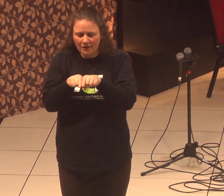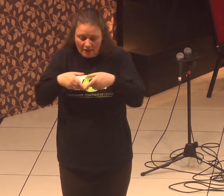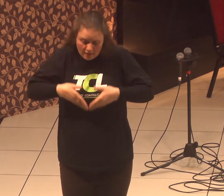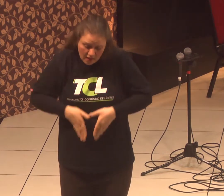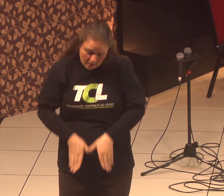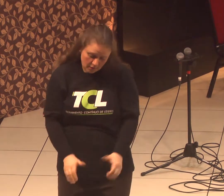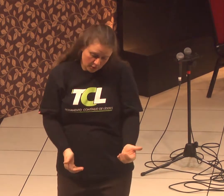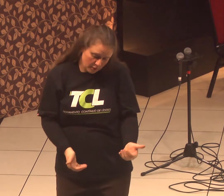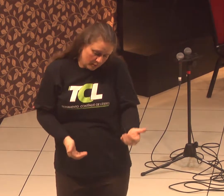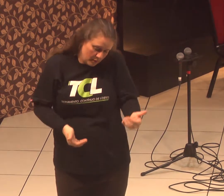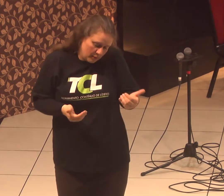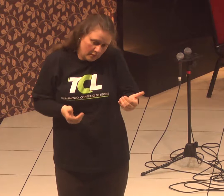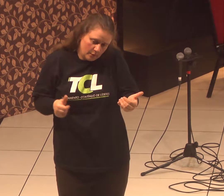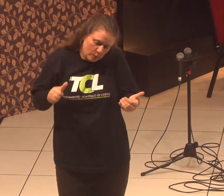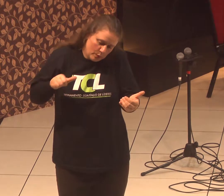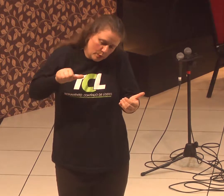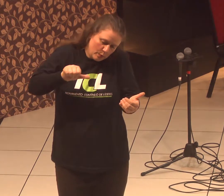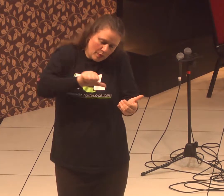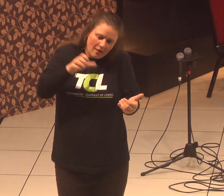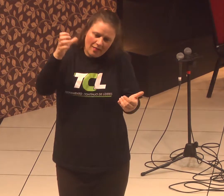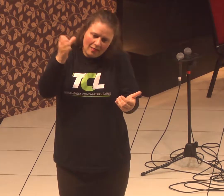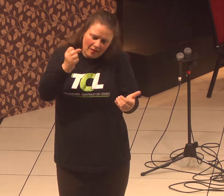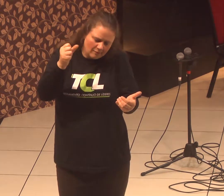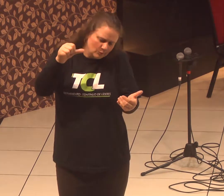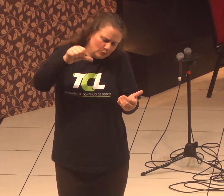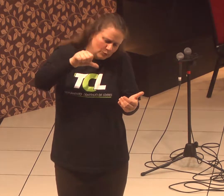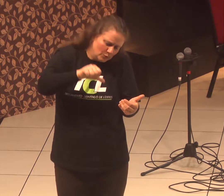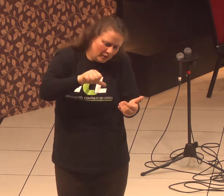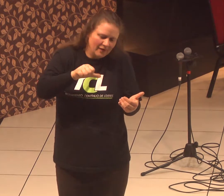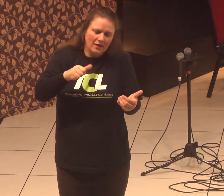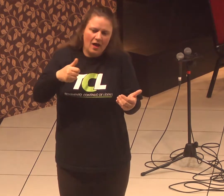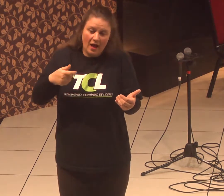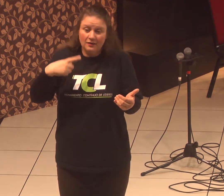É ajudar a andar, ajudar a caminhar. Esse desafio continua.